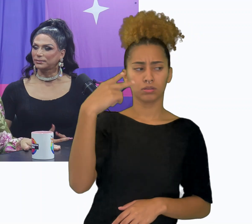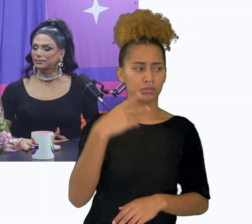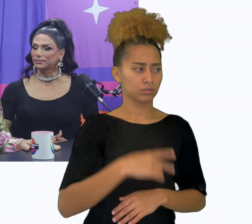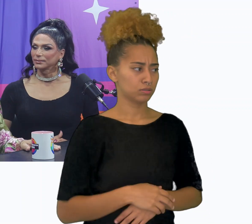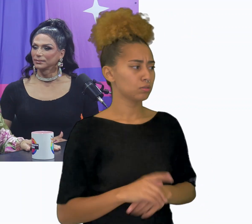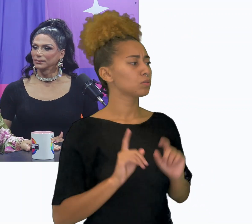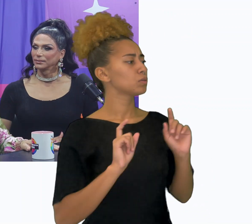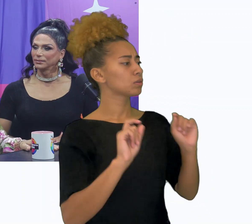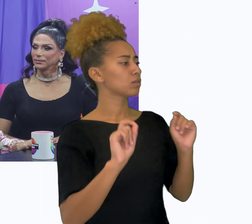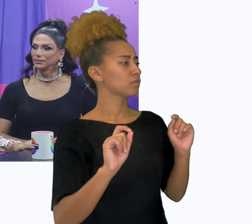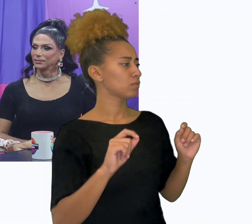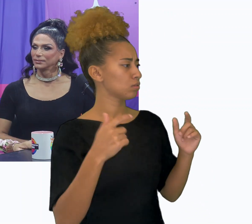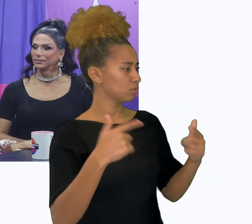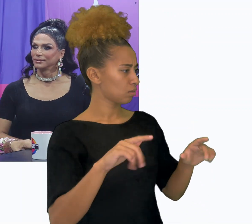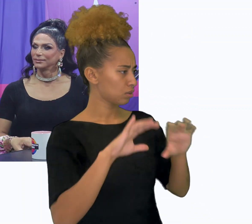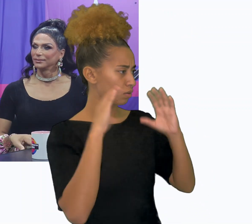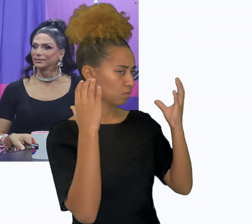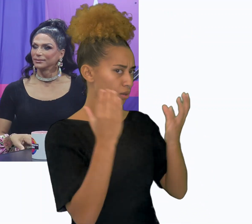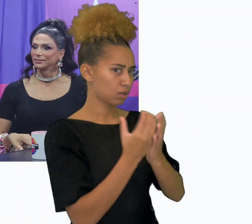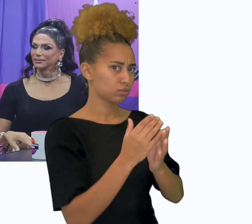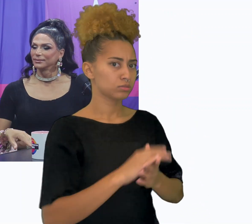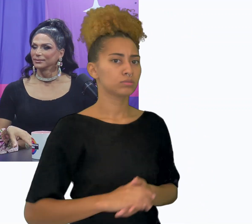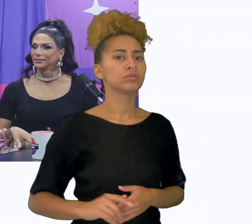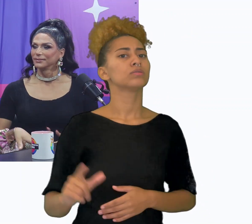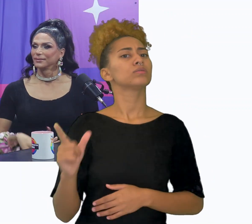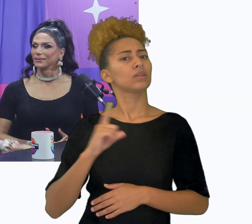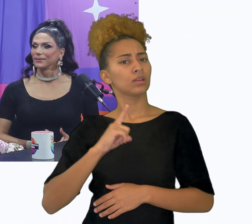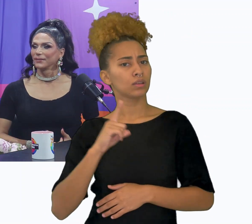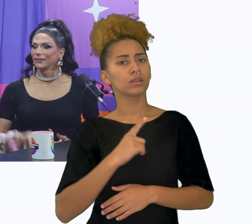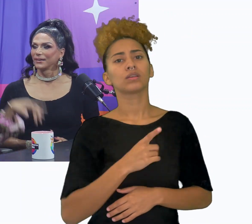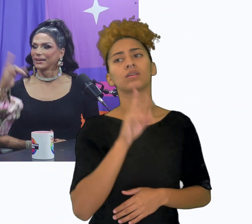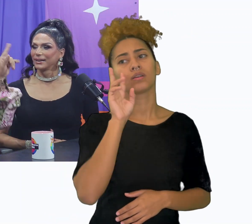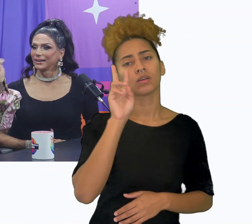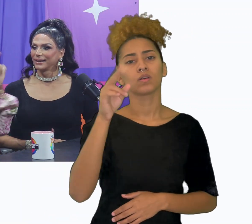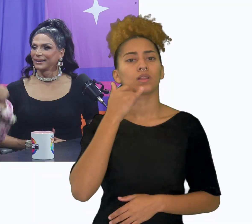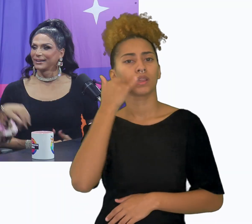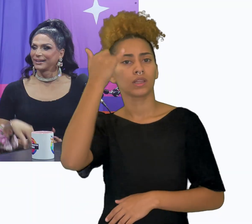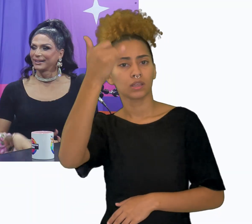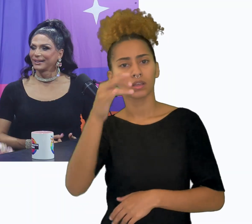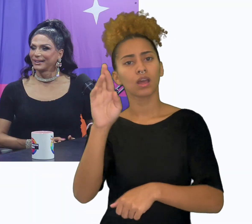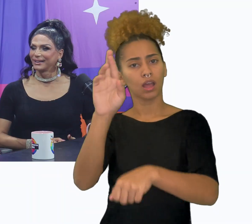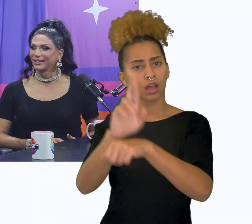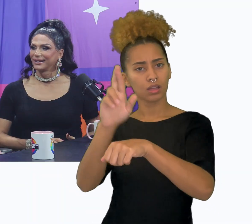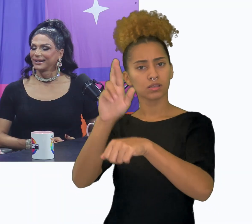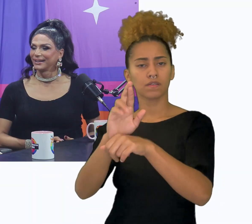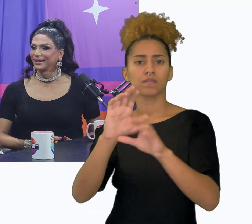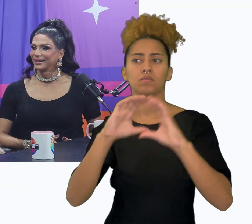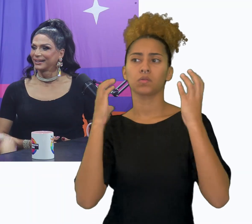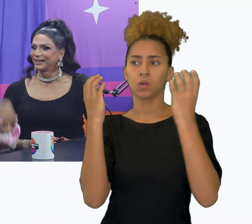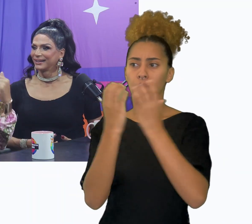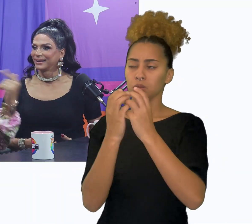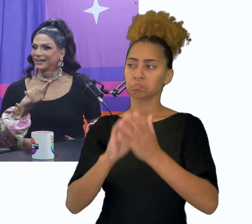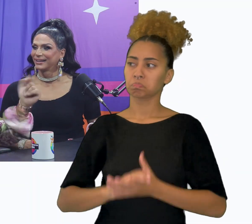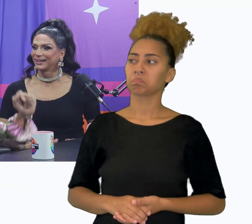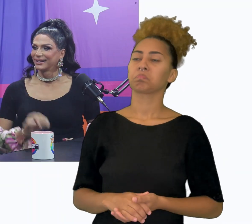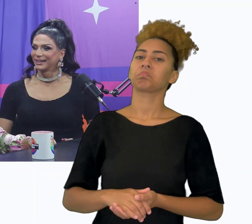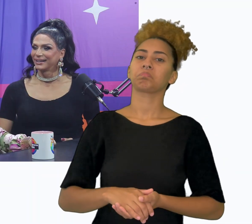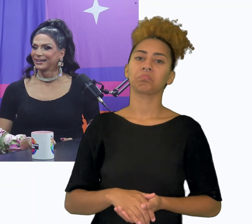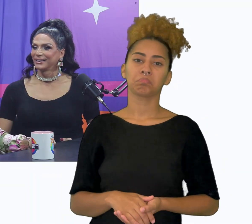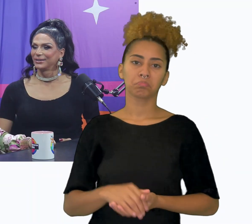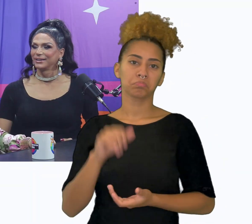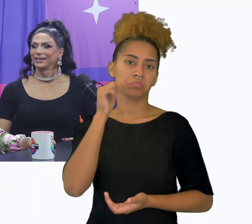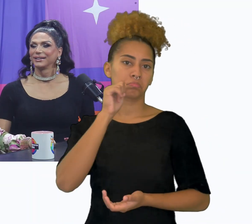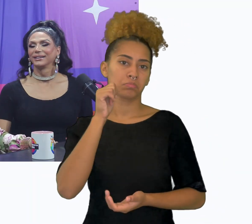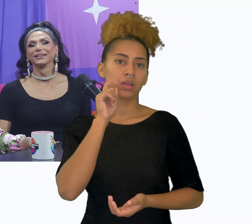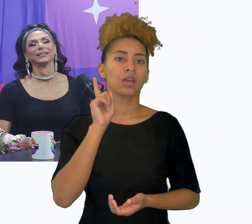meu filho? Não tem quarto? Tem sim. Olha, liga pra fulano e mande reservar um quarto, sei o que, ó. Era a primeira